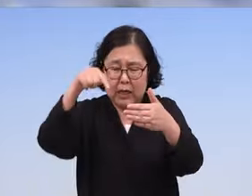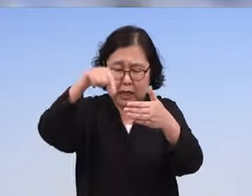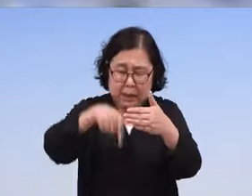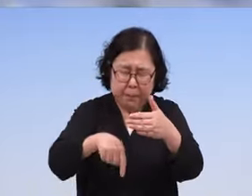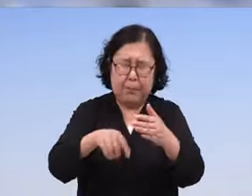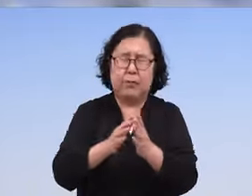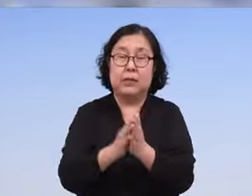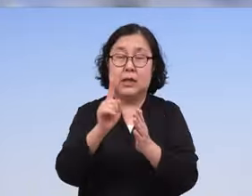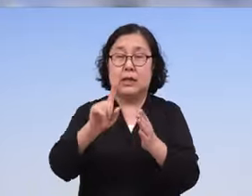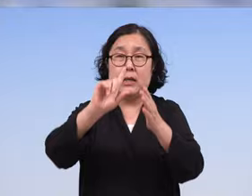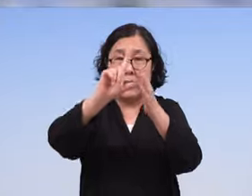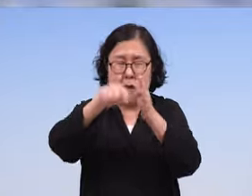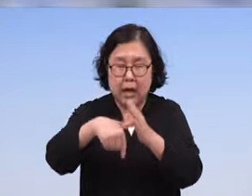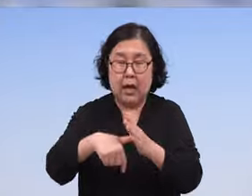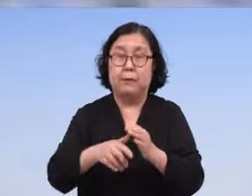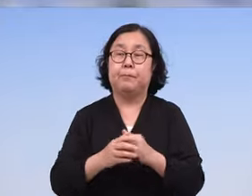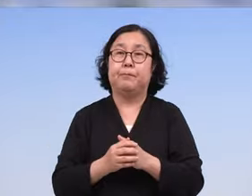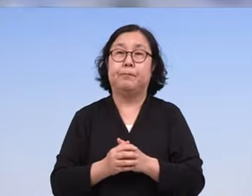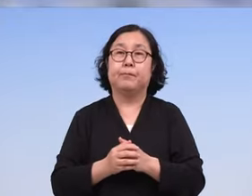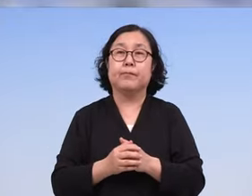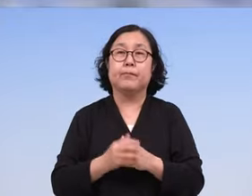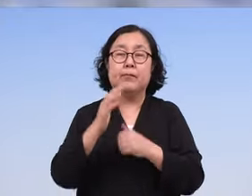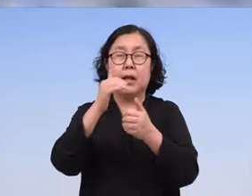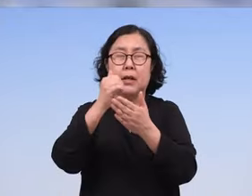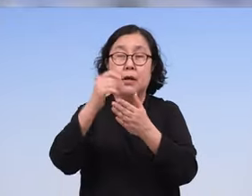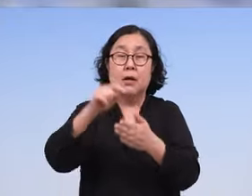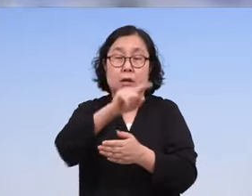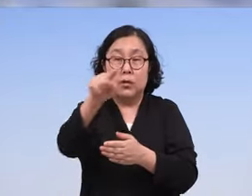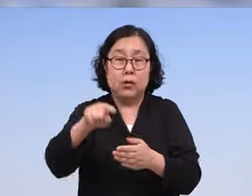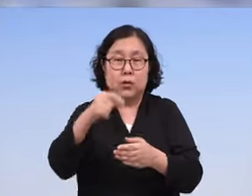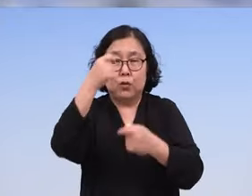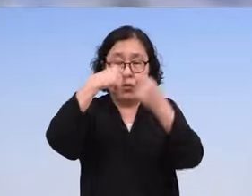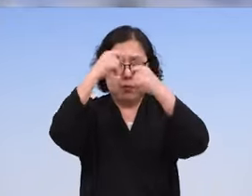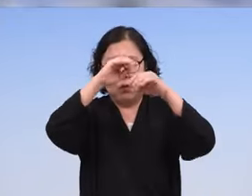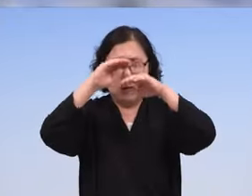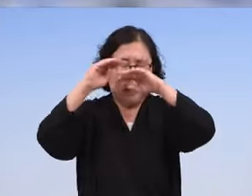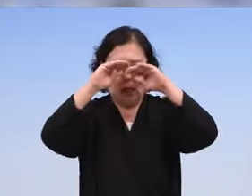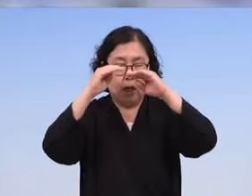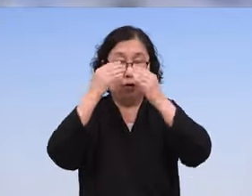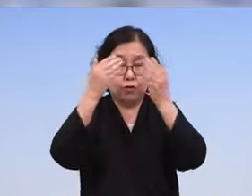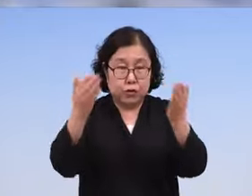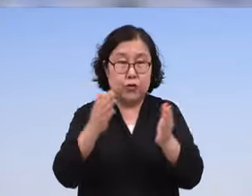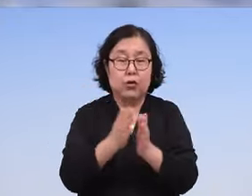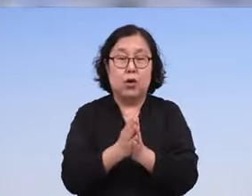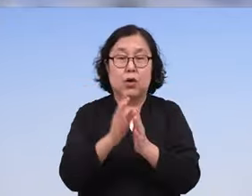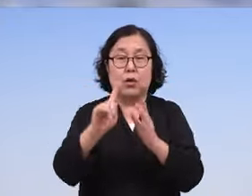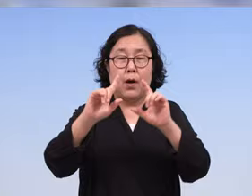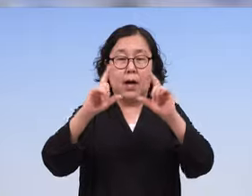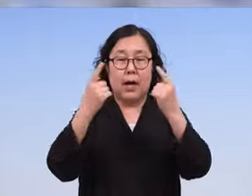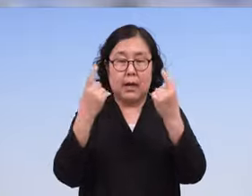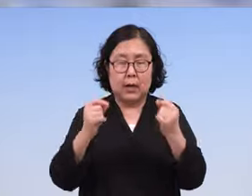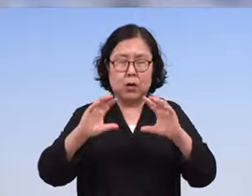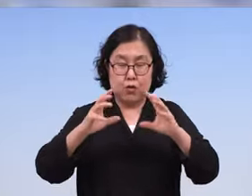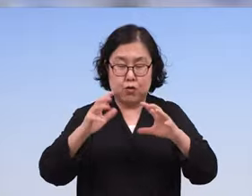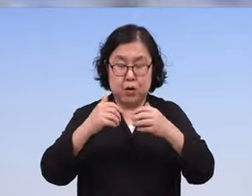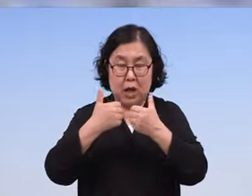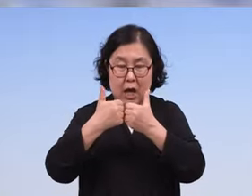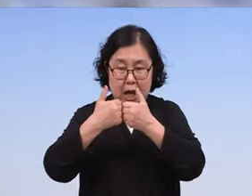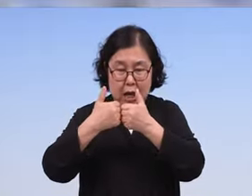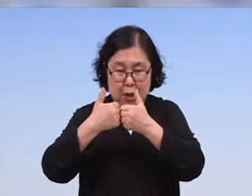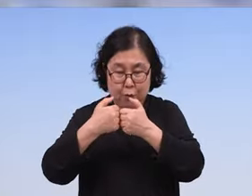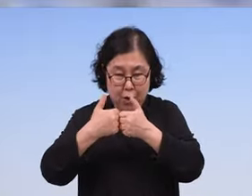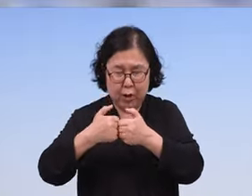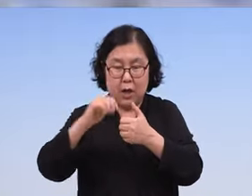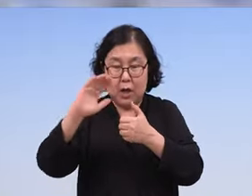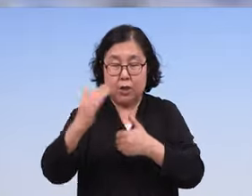그 세대 간의 갈등이 극심해진 이 시대에 하나님 저들 눈물을 닦아주는 그런